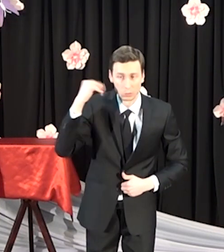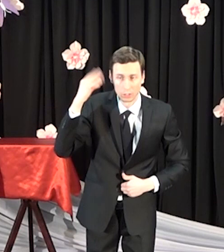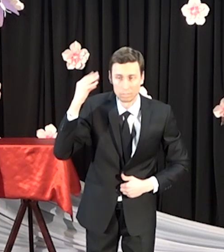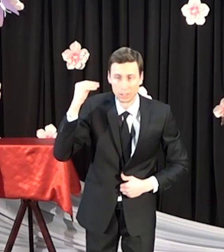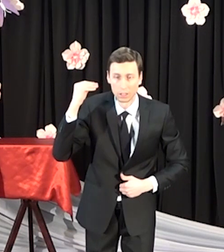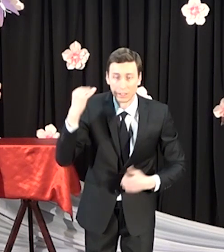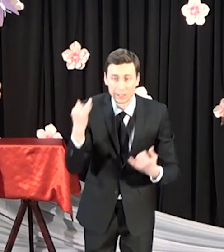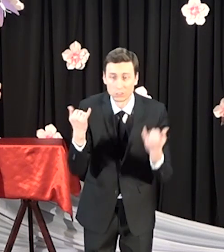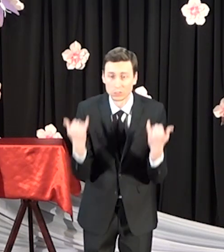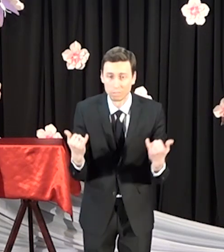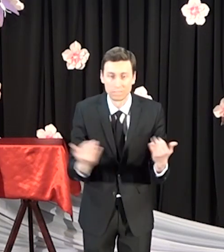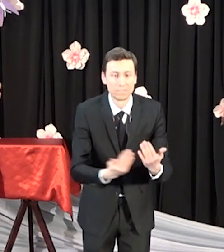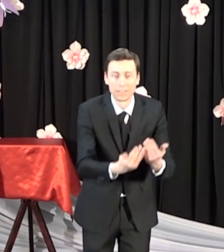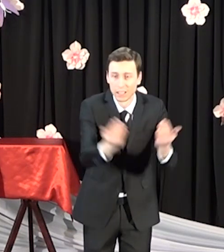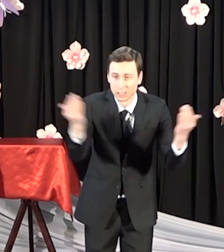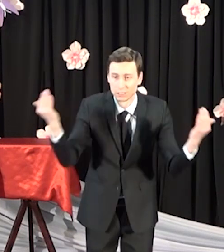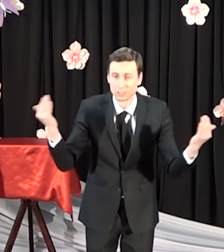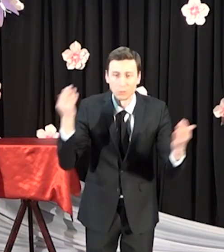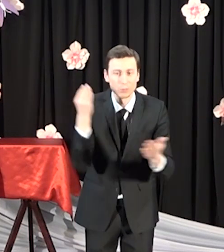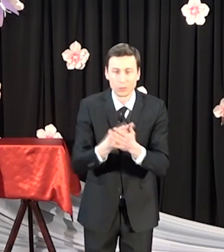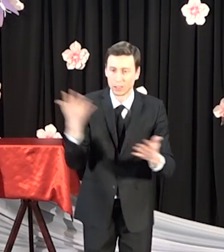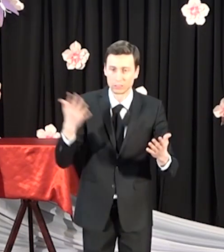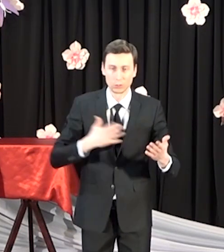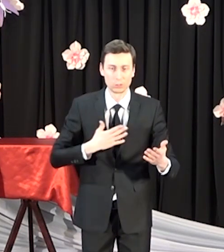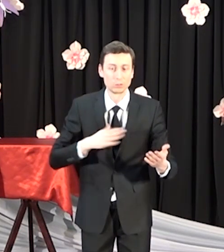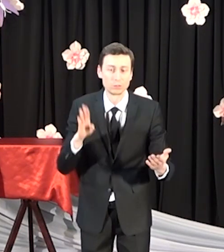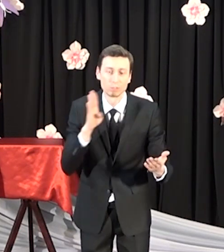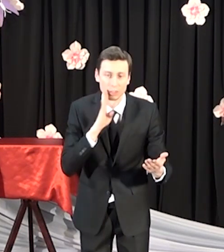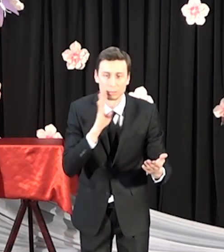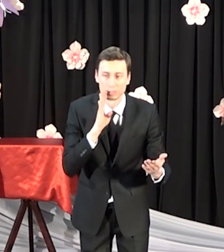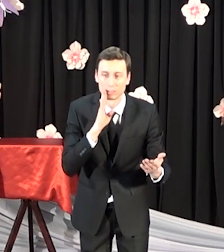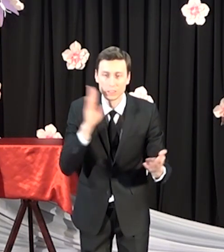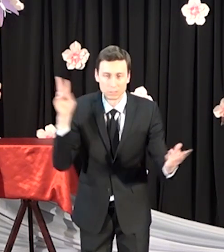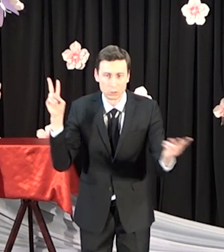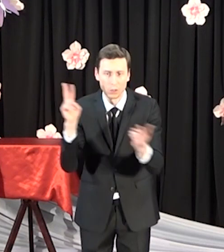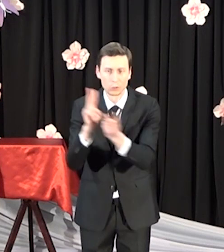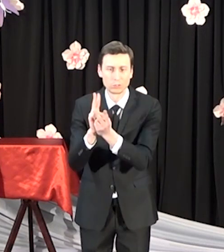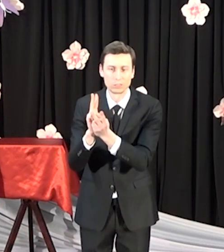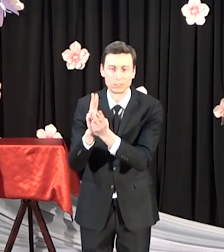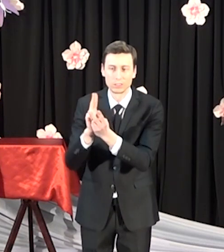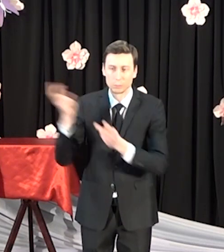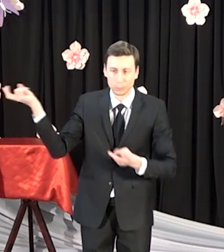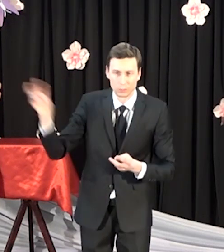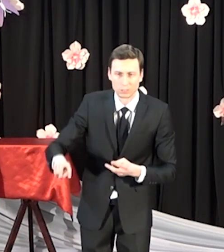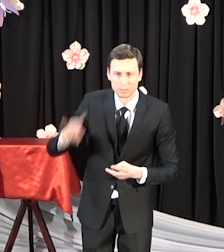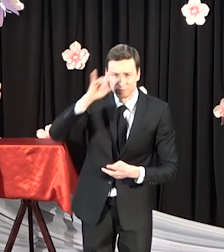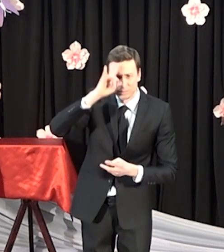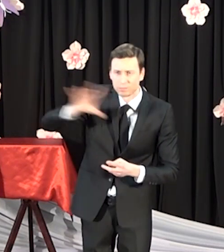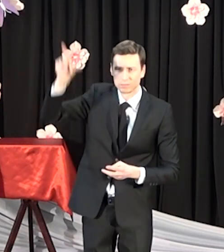Молдове. И сегодня вас, дорогие дамы, пришел поздравить